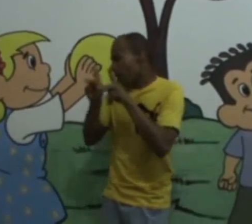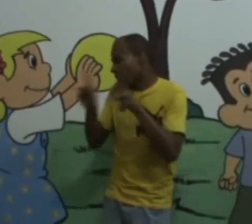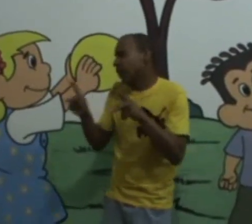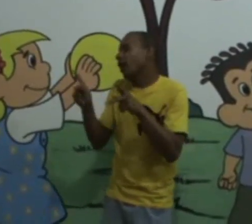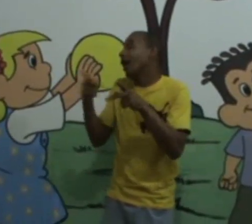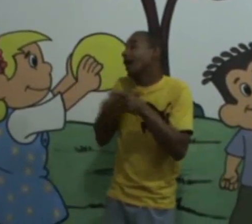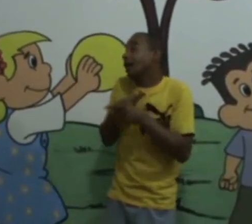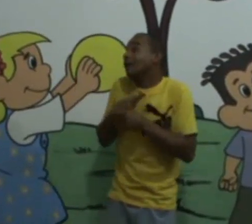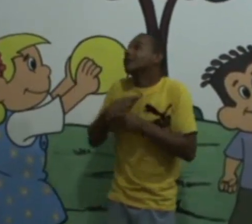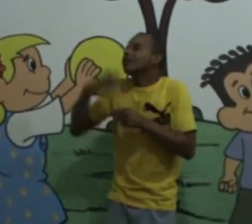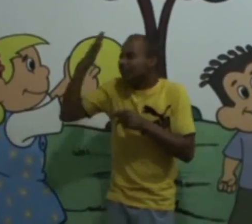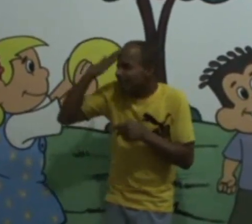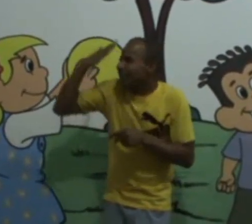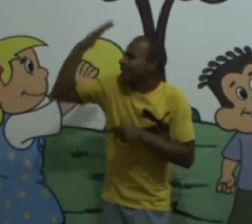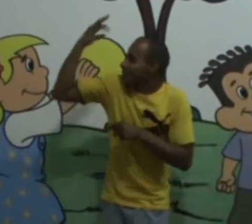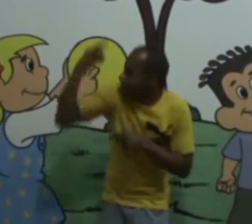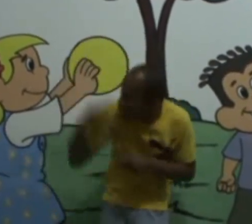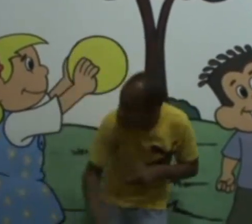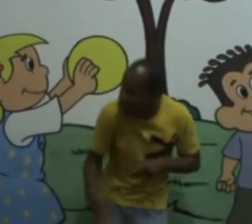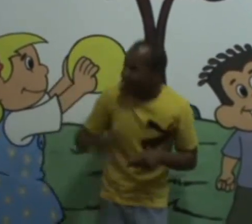Ou se quisesse evitar a palavra feia: